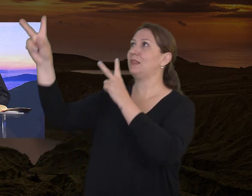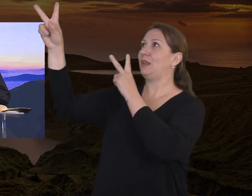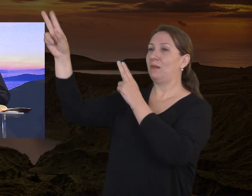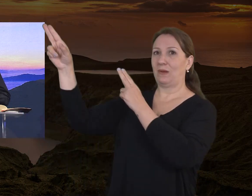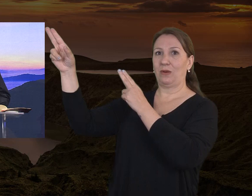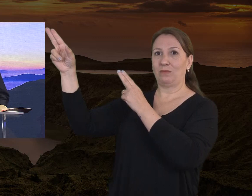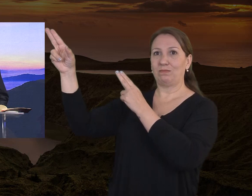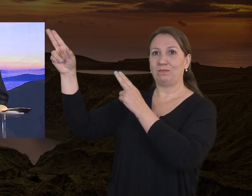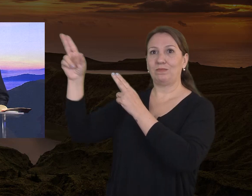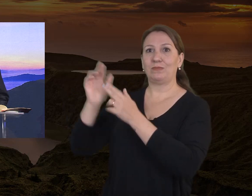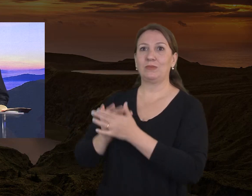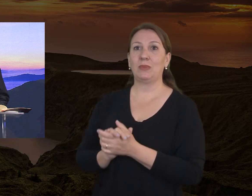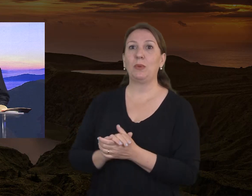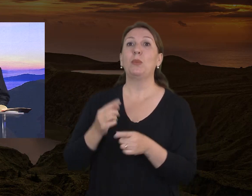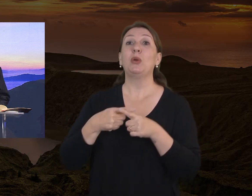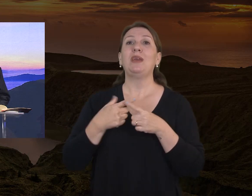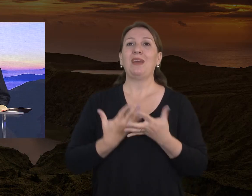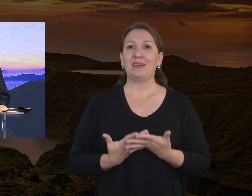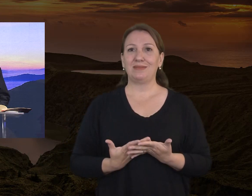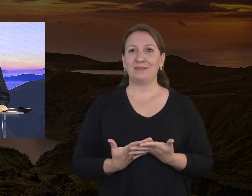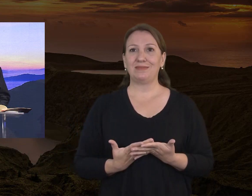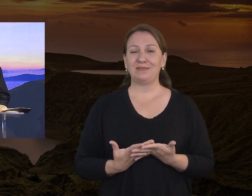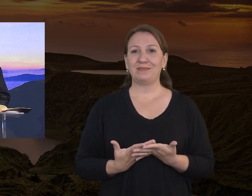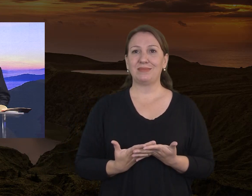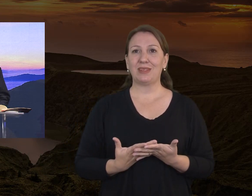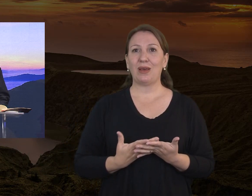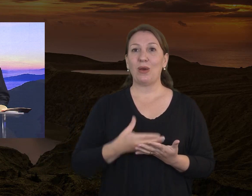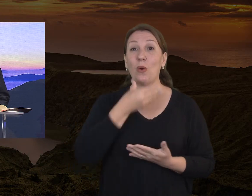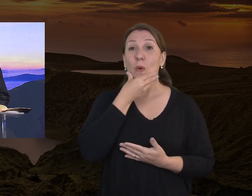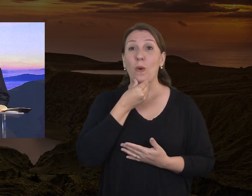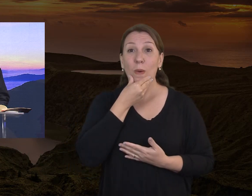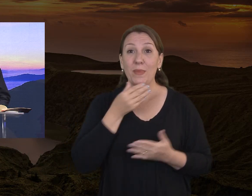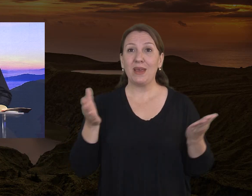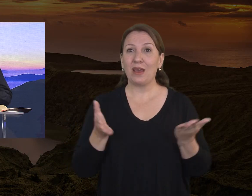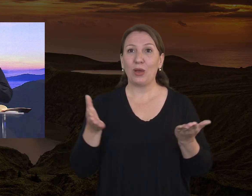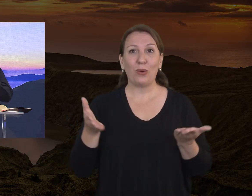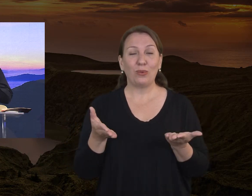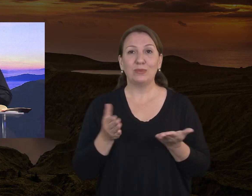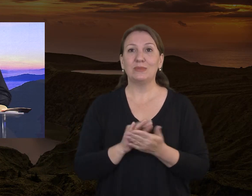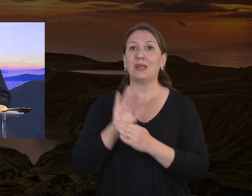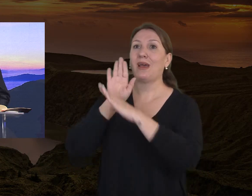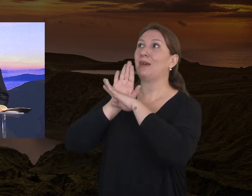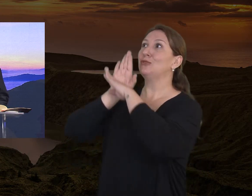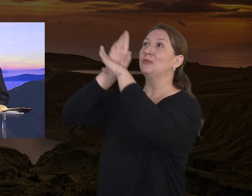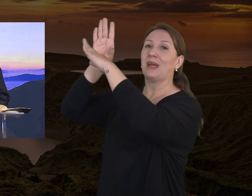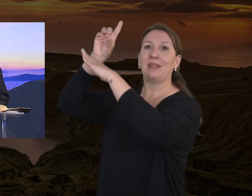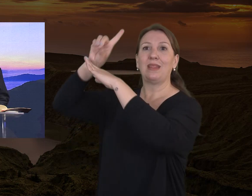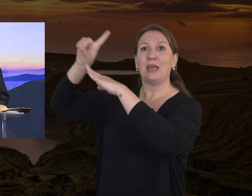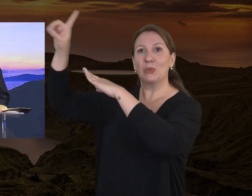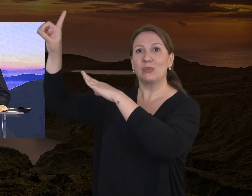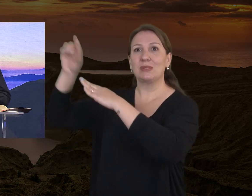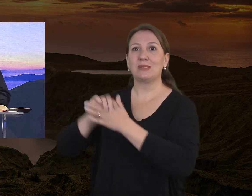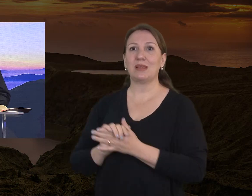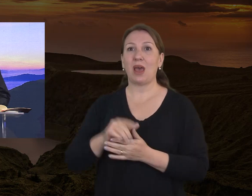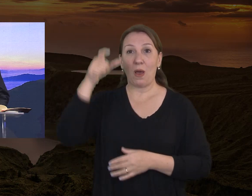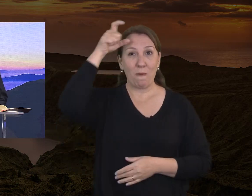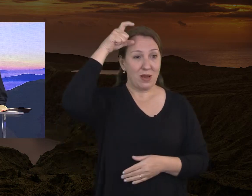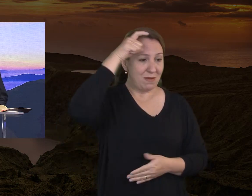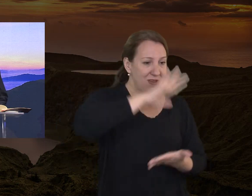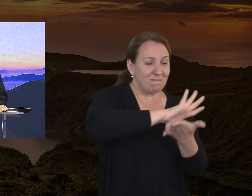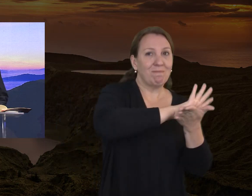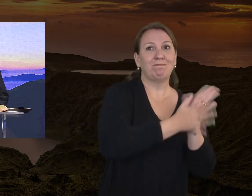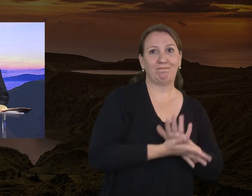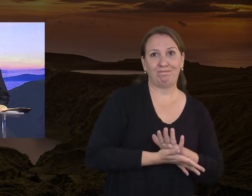para introduzir o reino de Deus aqui na terra. E ele quis logo